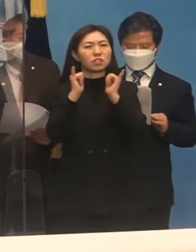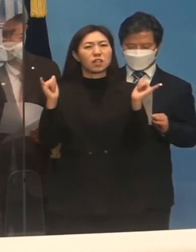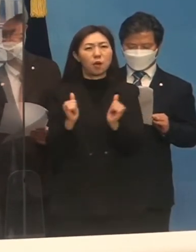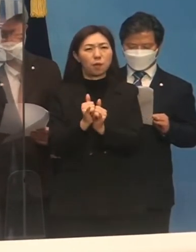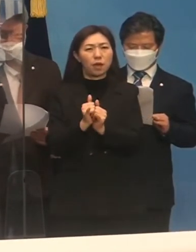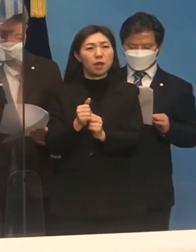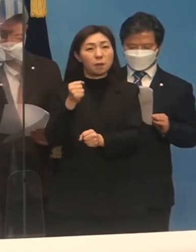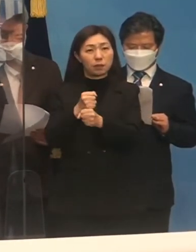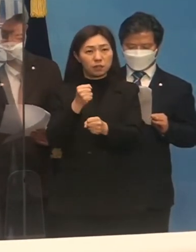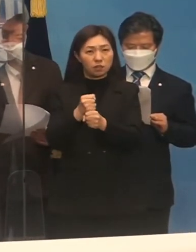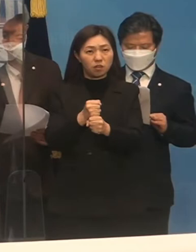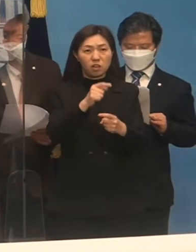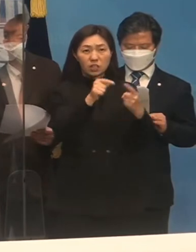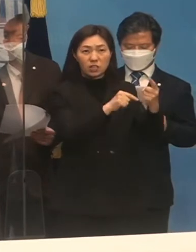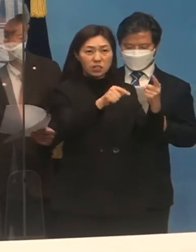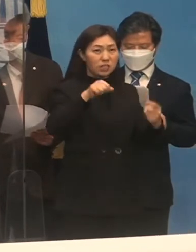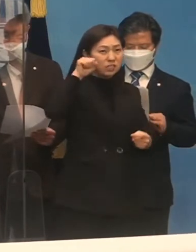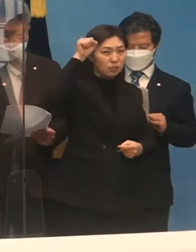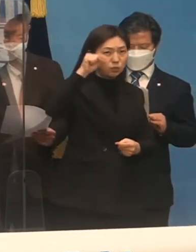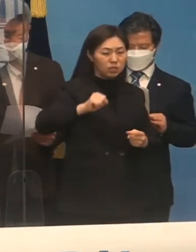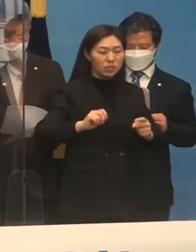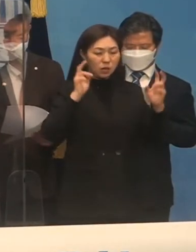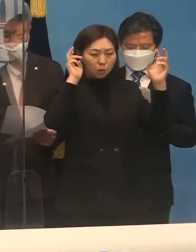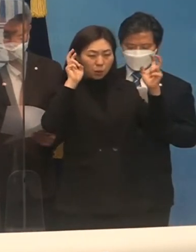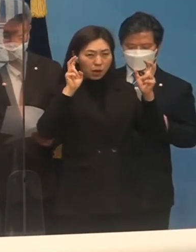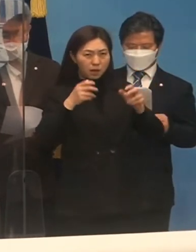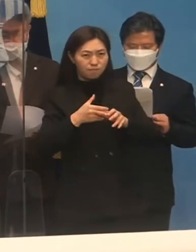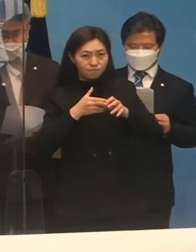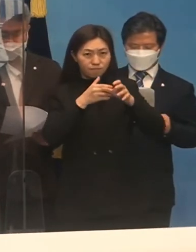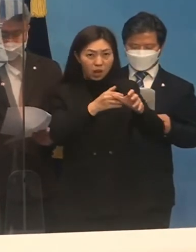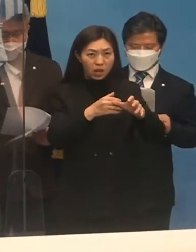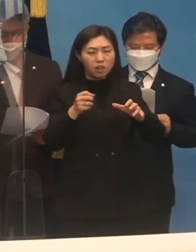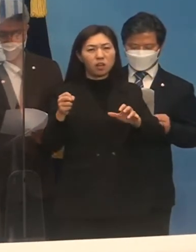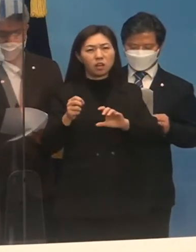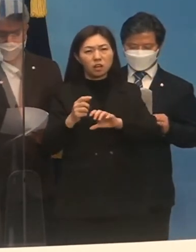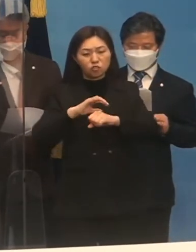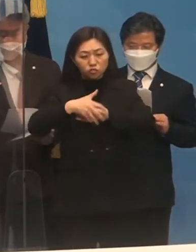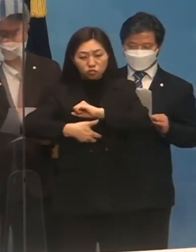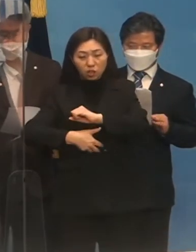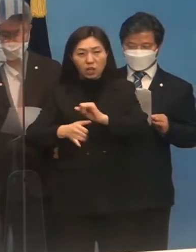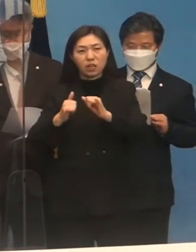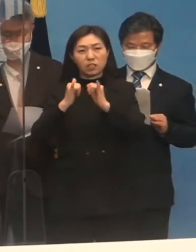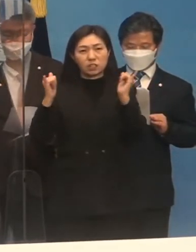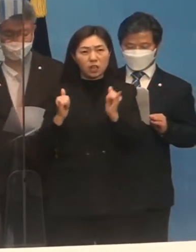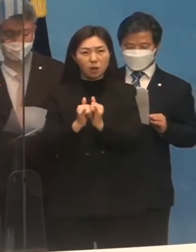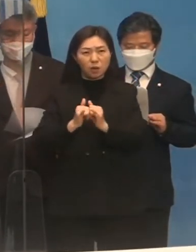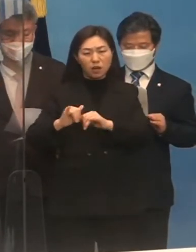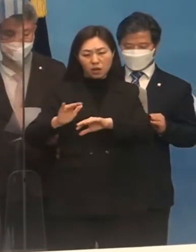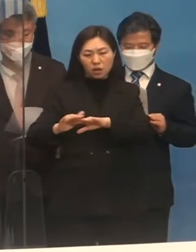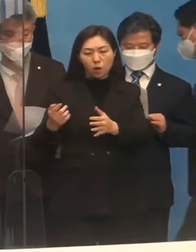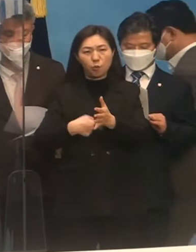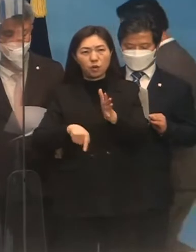시위, 기업 대응, 국제연대 등 다양한 활동을 조직적으로 진행했습니다.